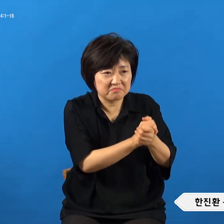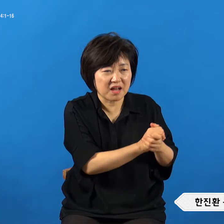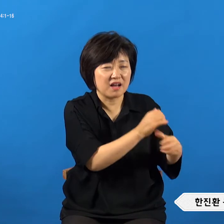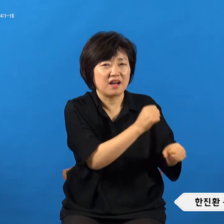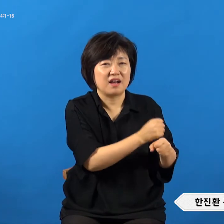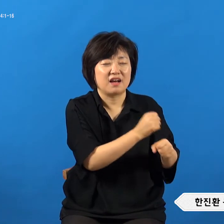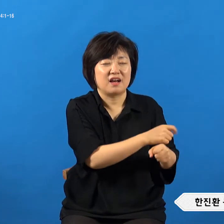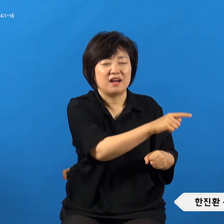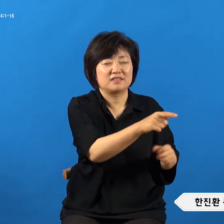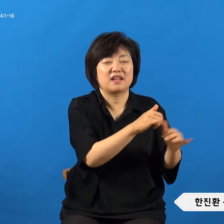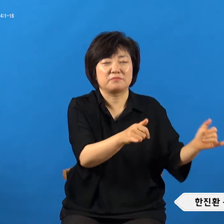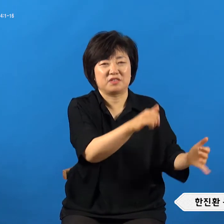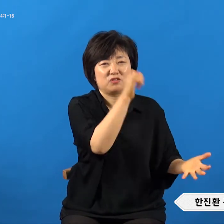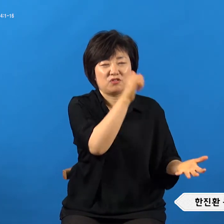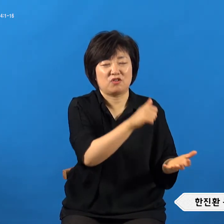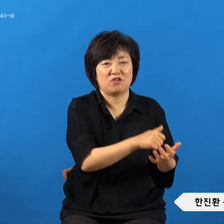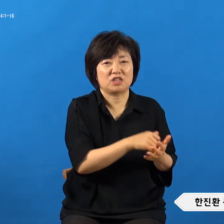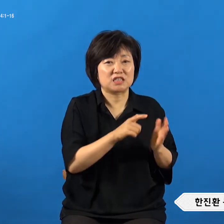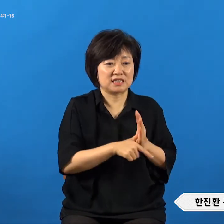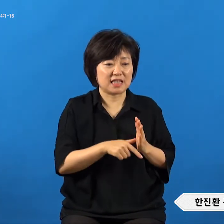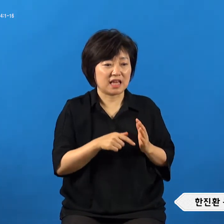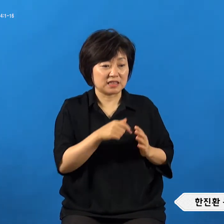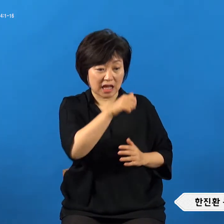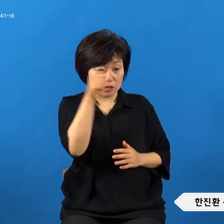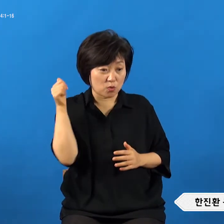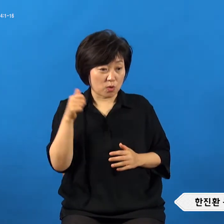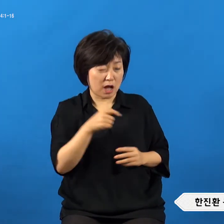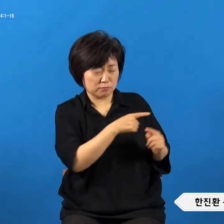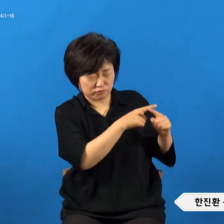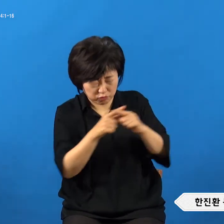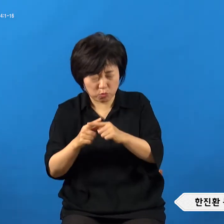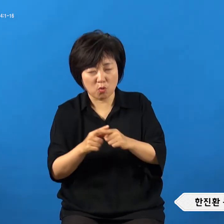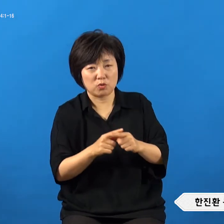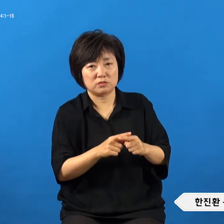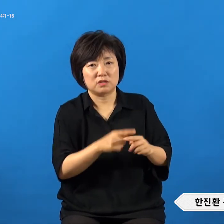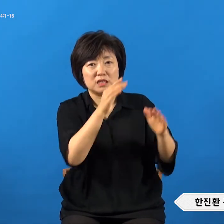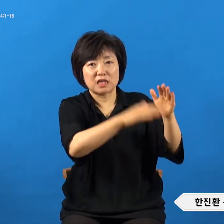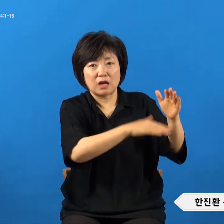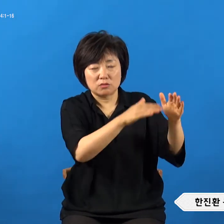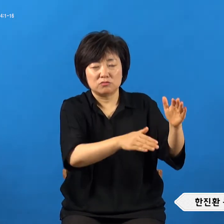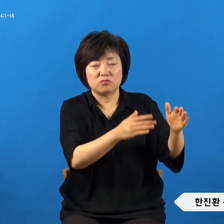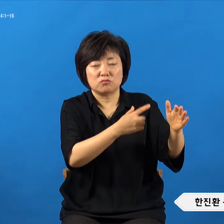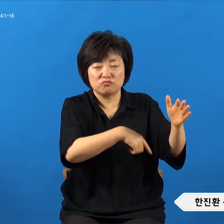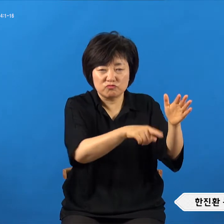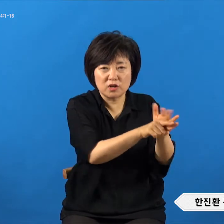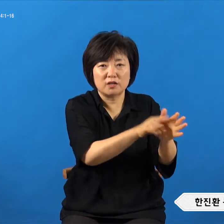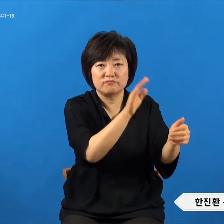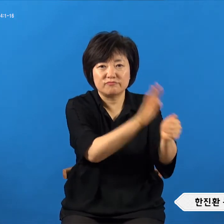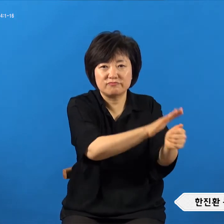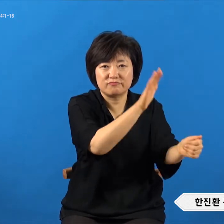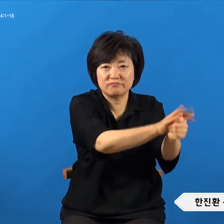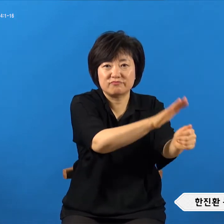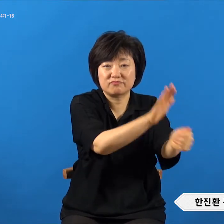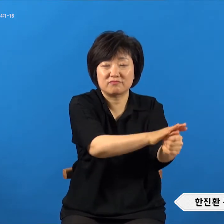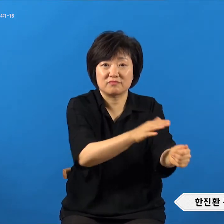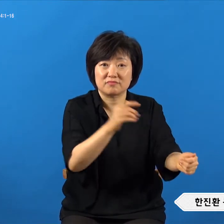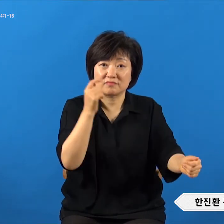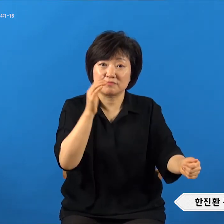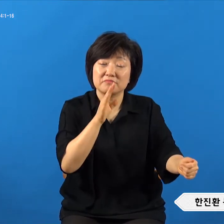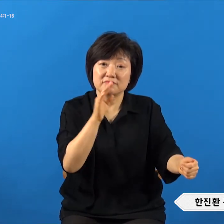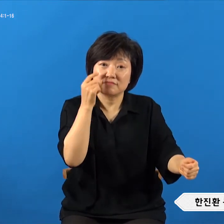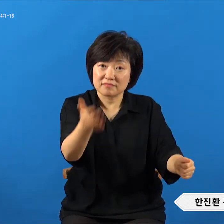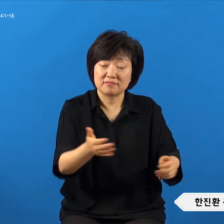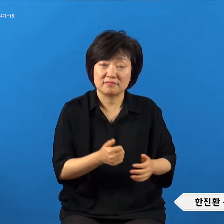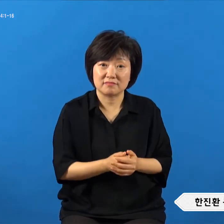있습니다. 그럴 때도 장로는 무조건 교인들 의사를 대변해야 할까요? 무조건